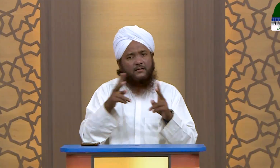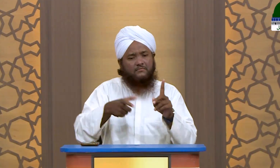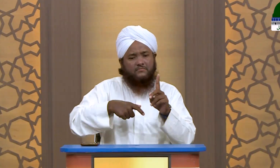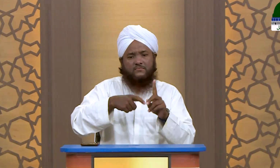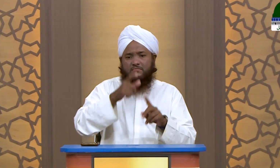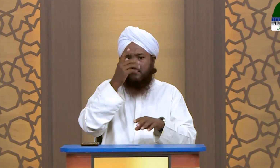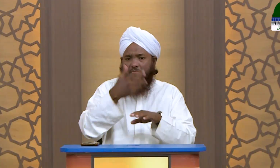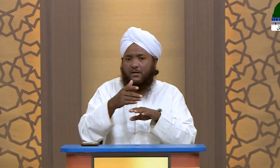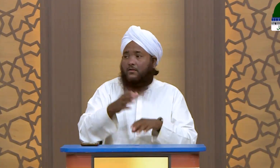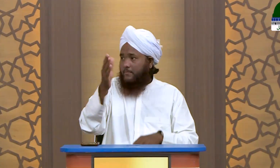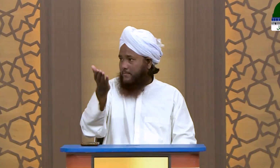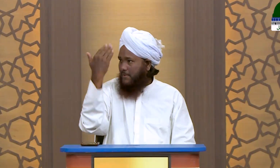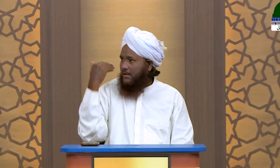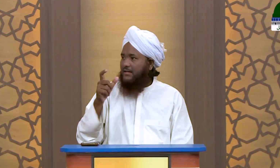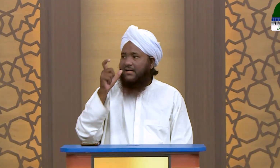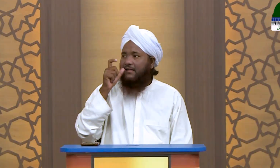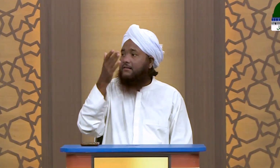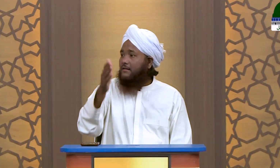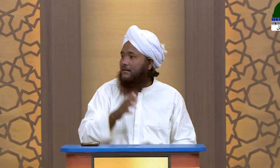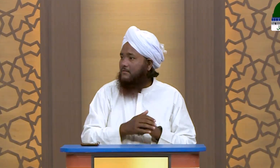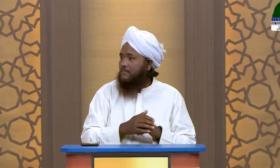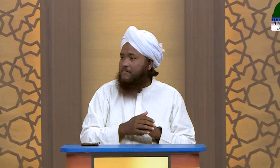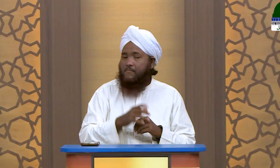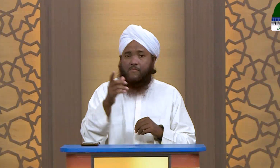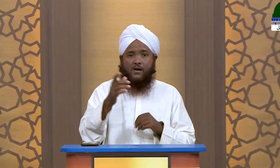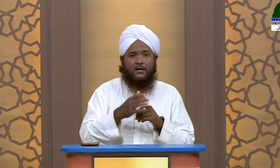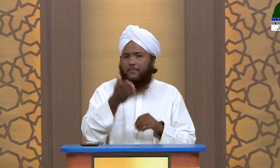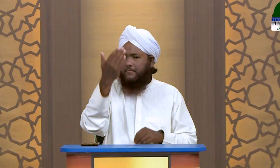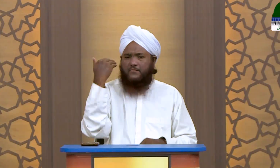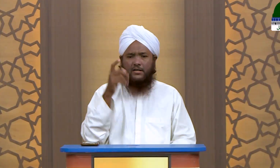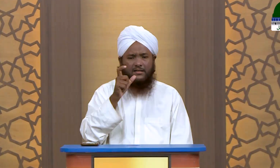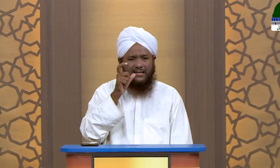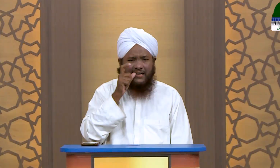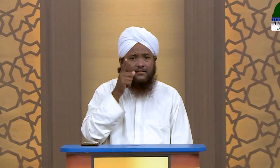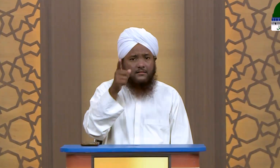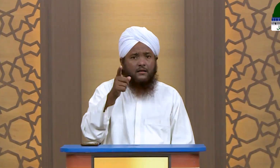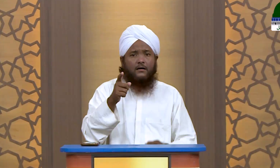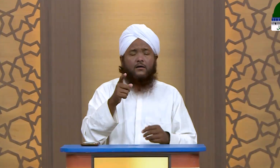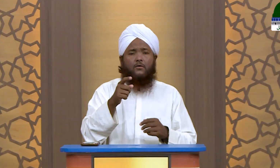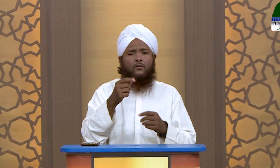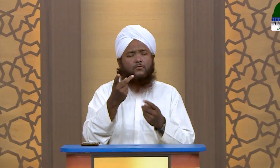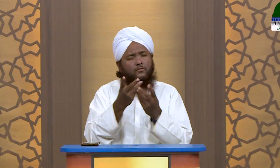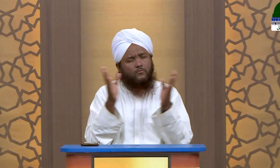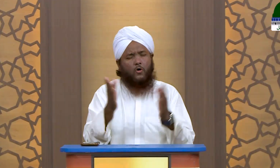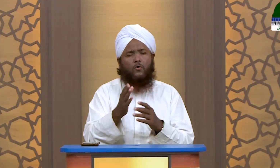اس سے پہلے شیطان سرکش و نافرمان نہیں تھا، بلکہ اس نے ہزاروں سال عبادت